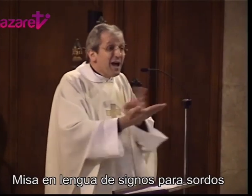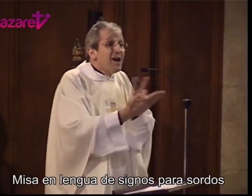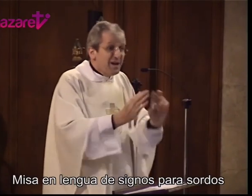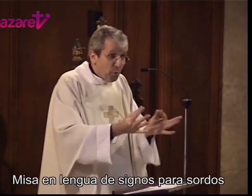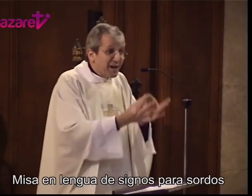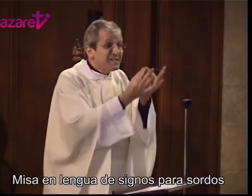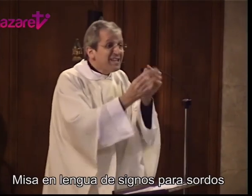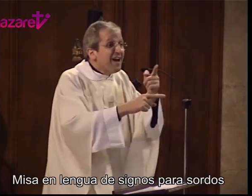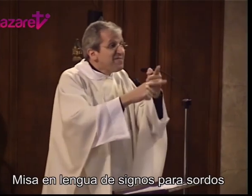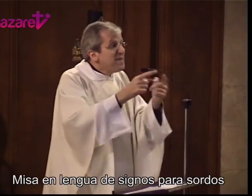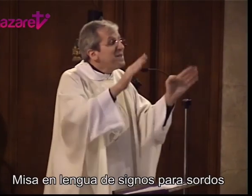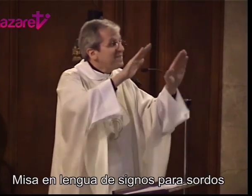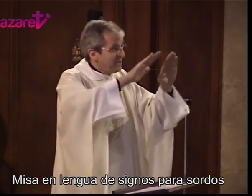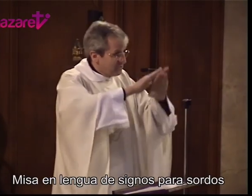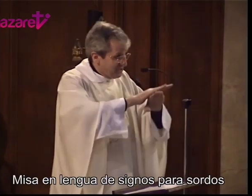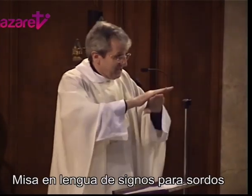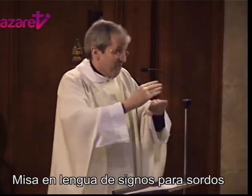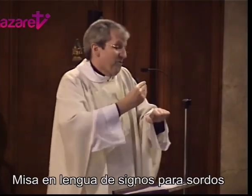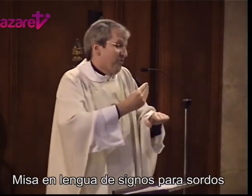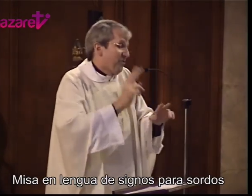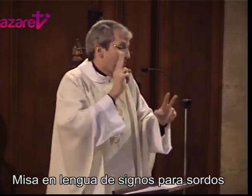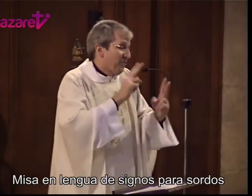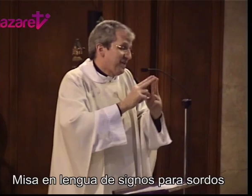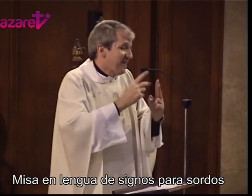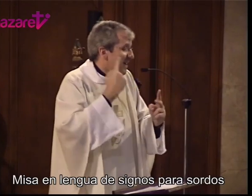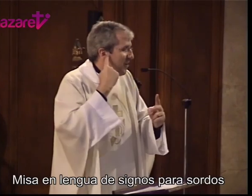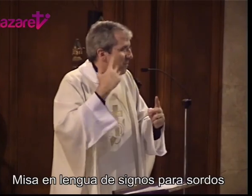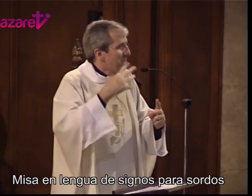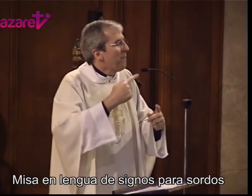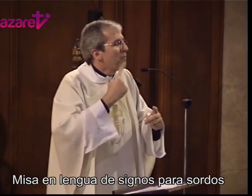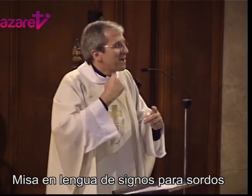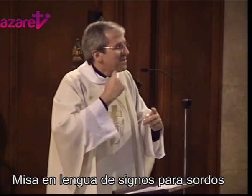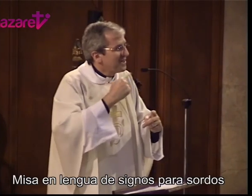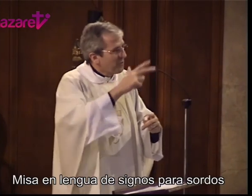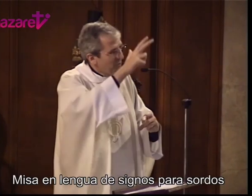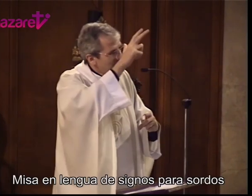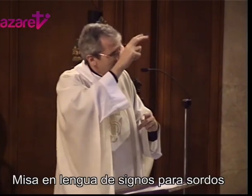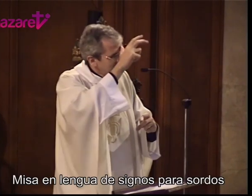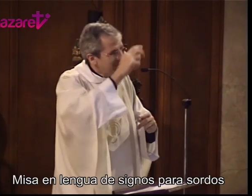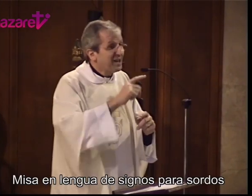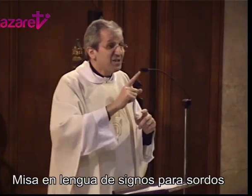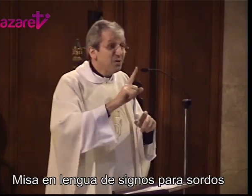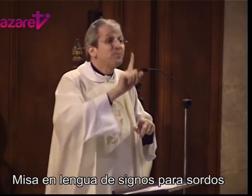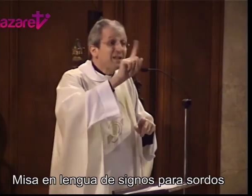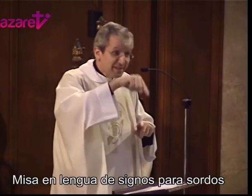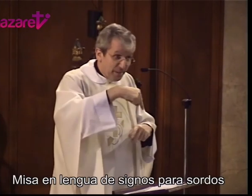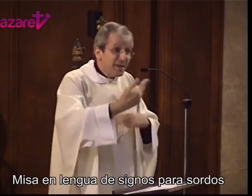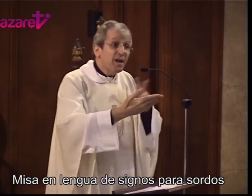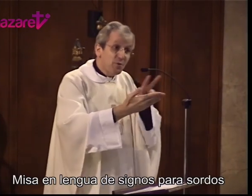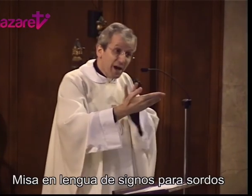la Eucaristía de medianoche, conocida popularmente como la Misa del Gallo. También hay